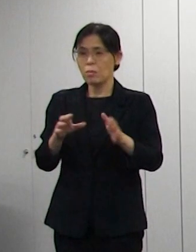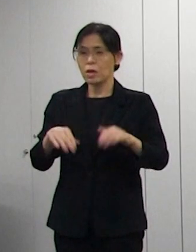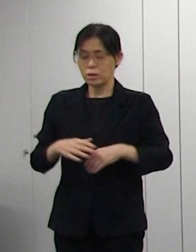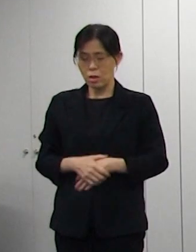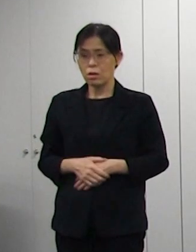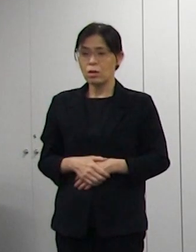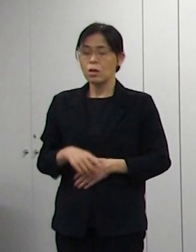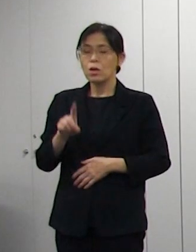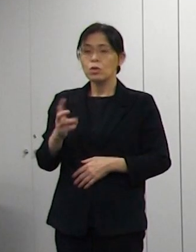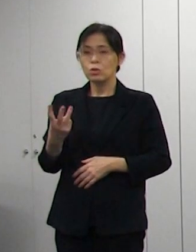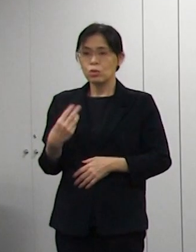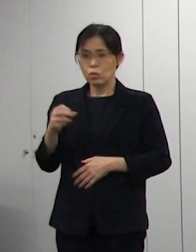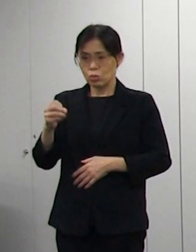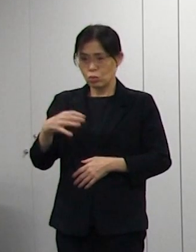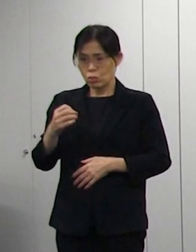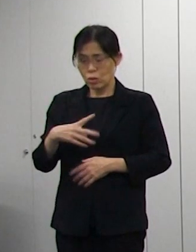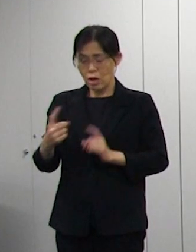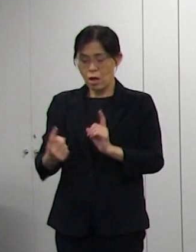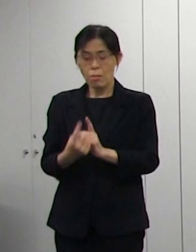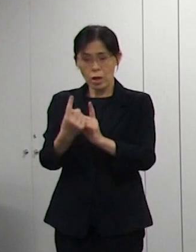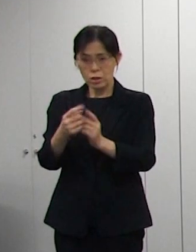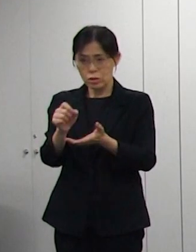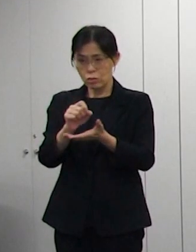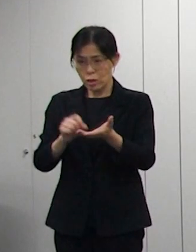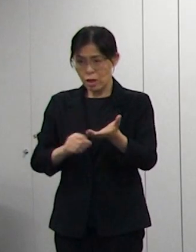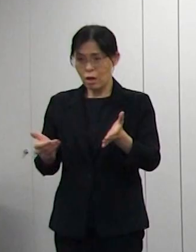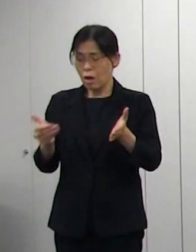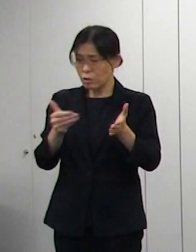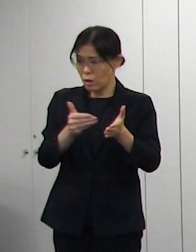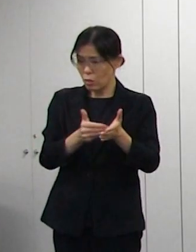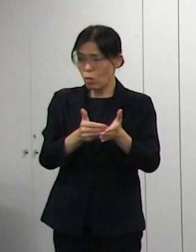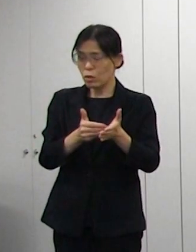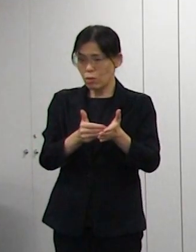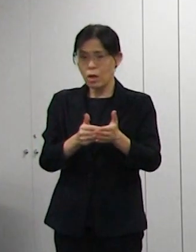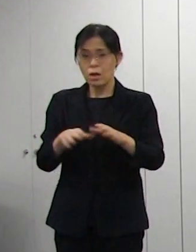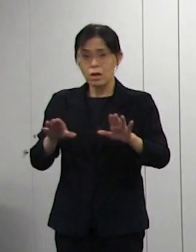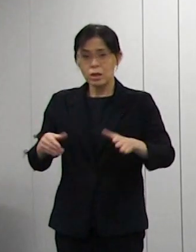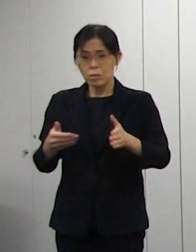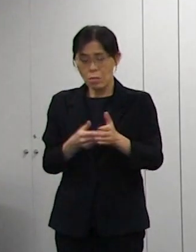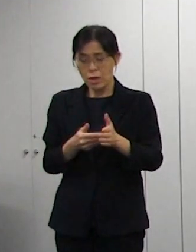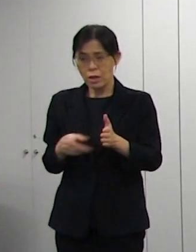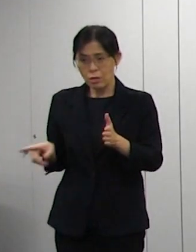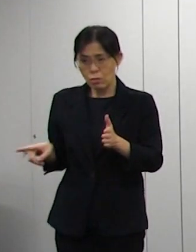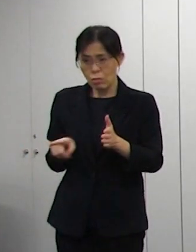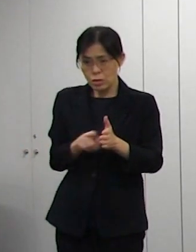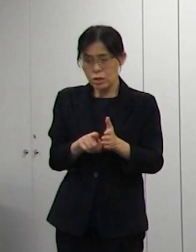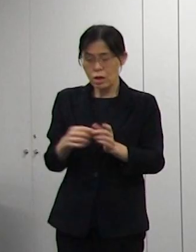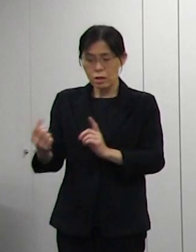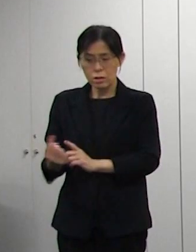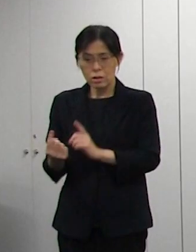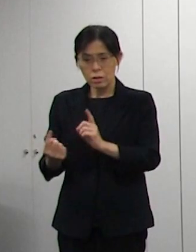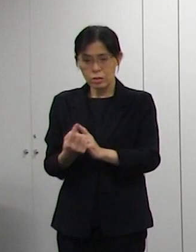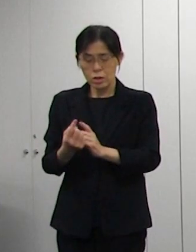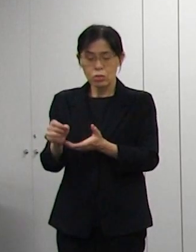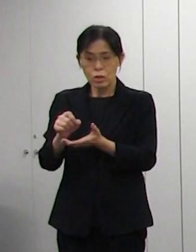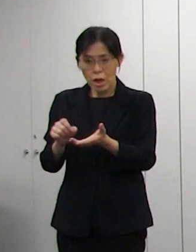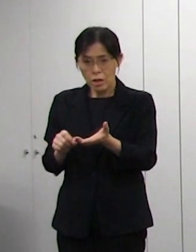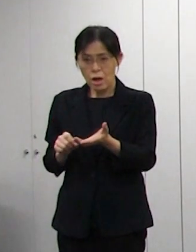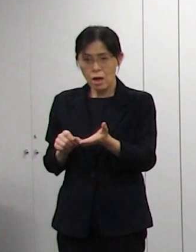ューヒューがマッチング単価ファイナルでは、これまで実施してきたマッチング単価企画